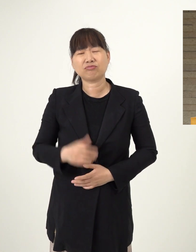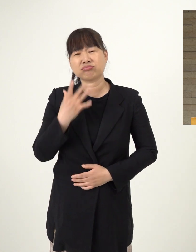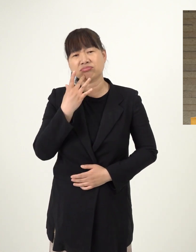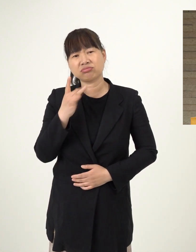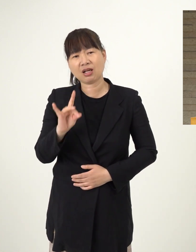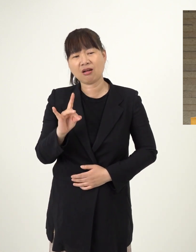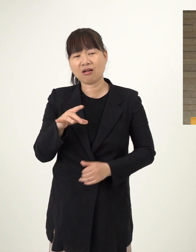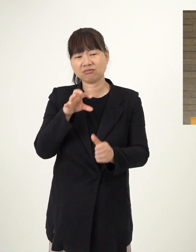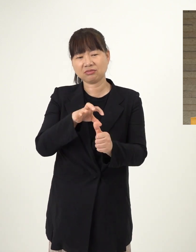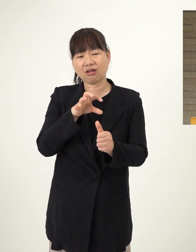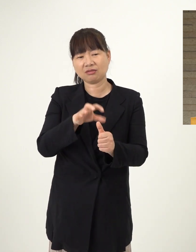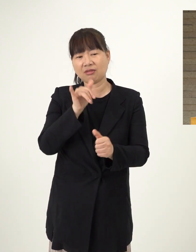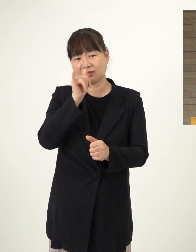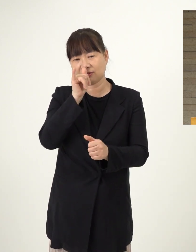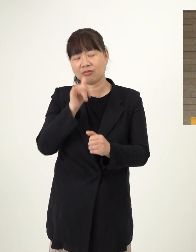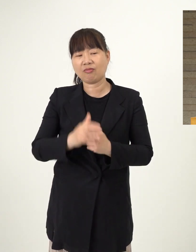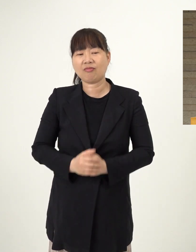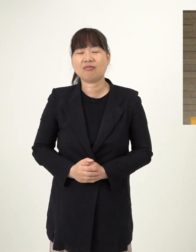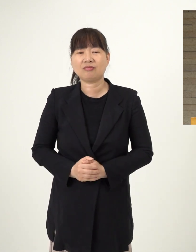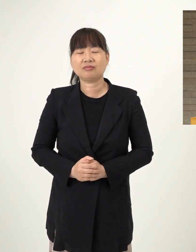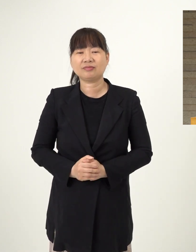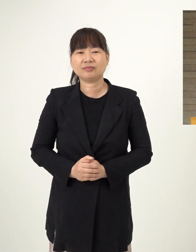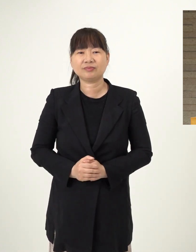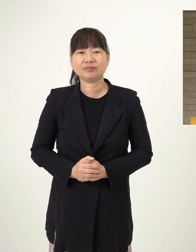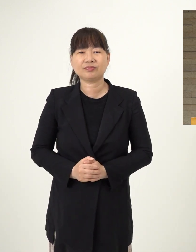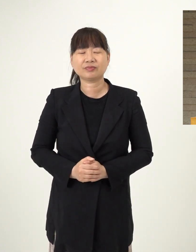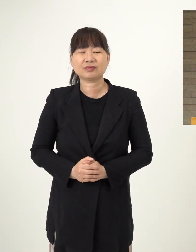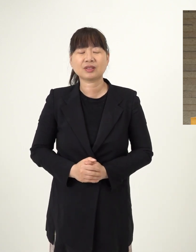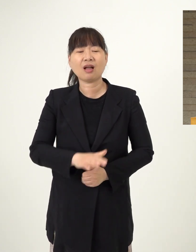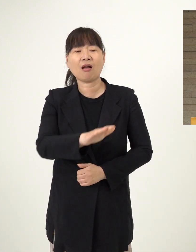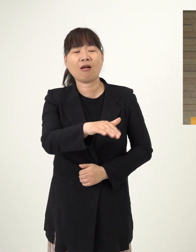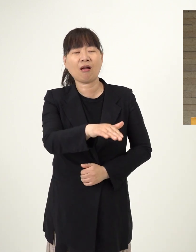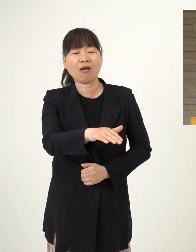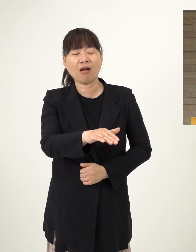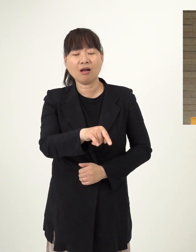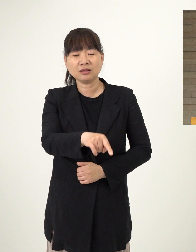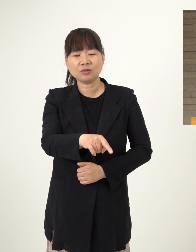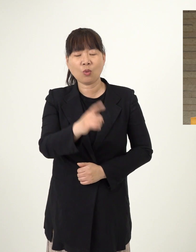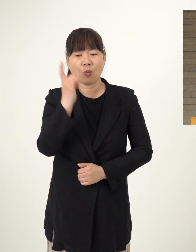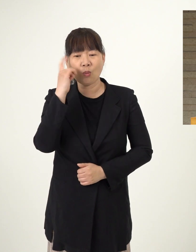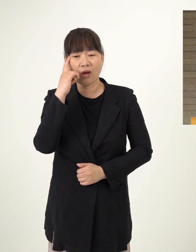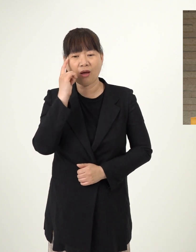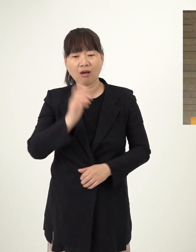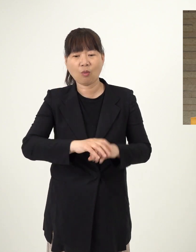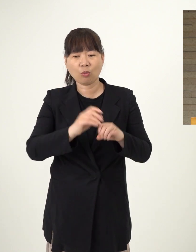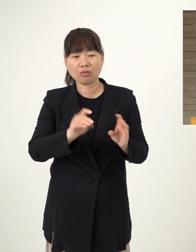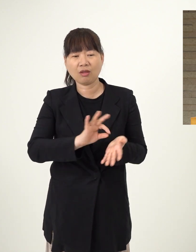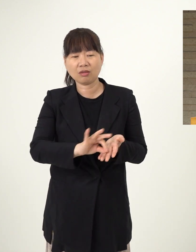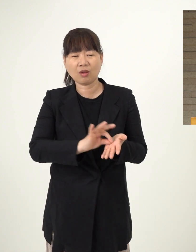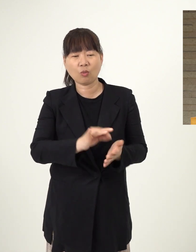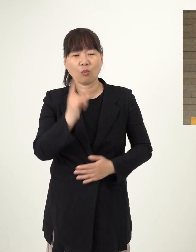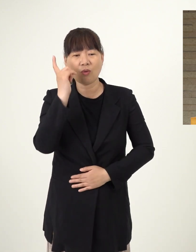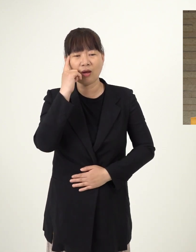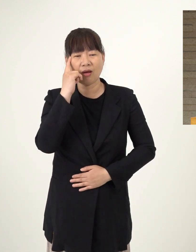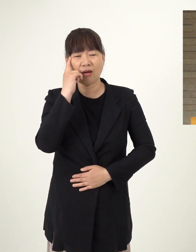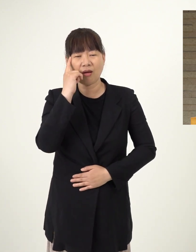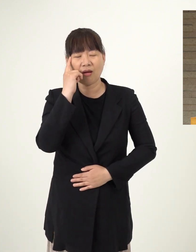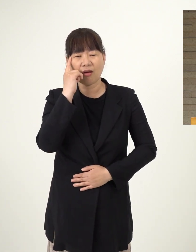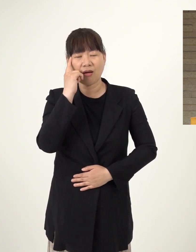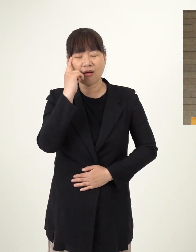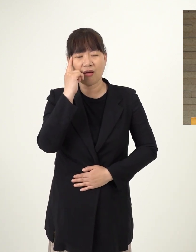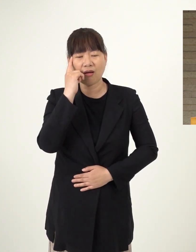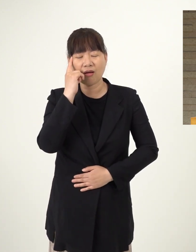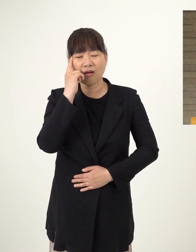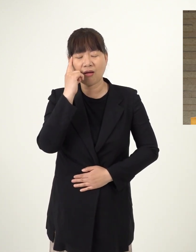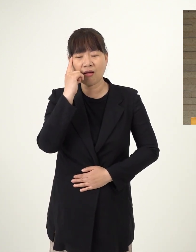당연한 야단을 친 거예요. 야, 이 사람아, 그걸 왜 그렇게 낭비하나? 그걸 왜